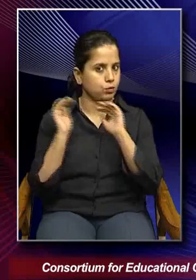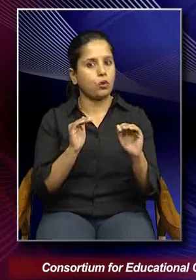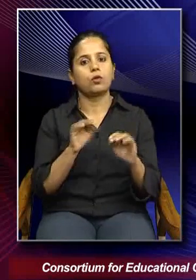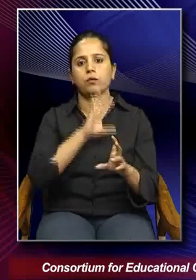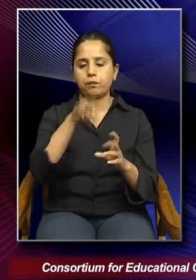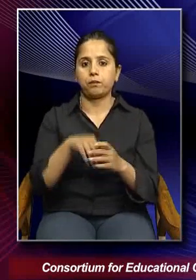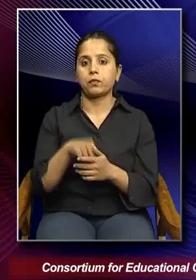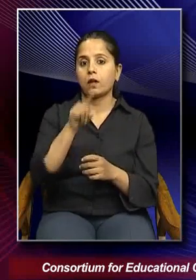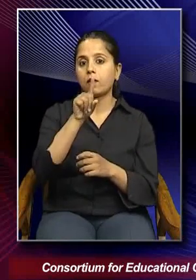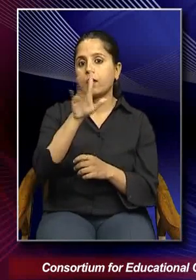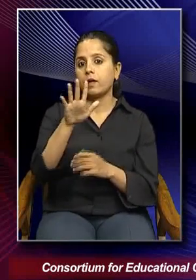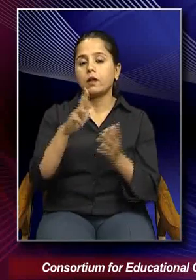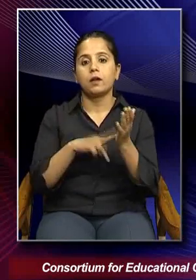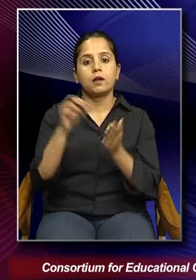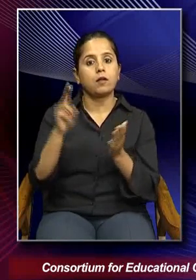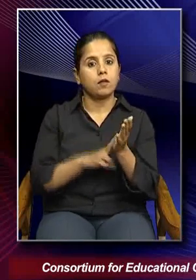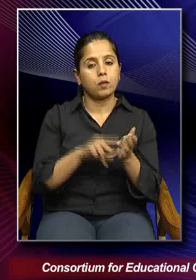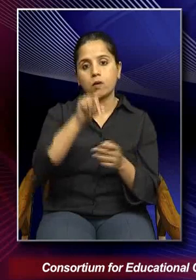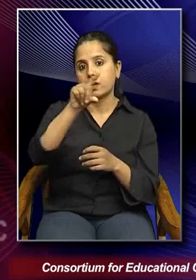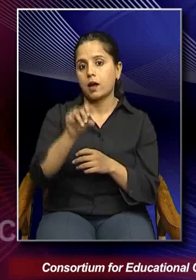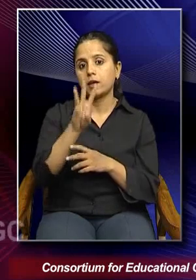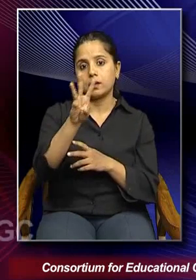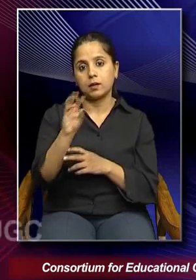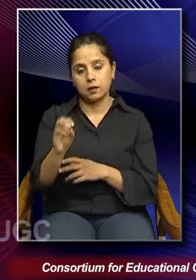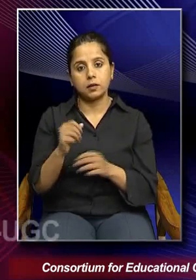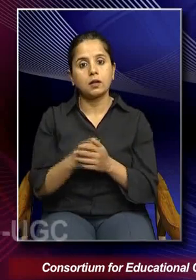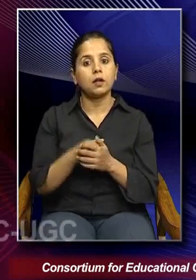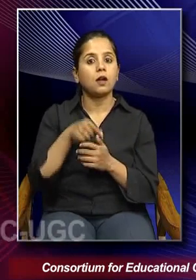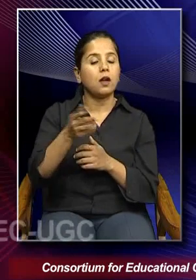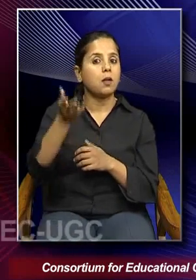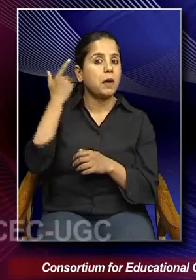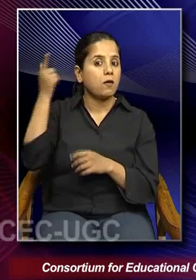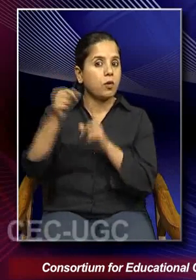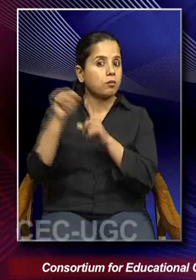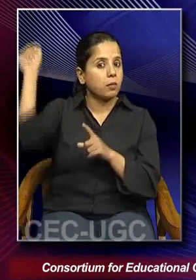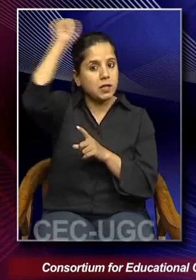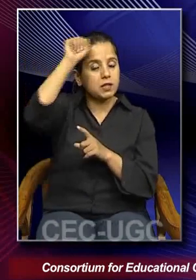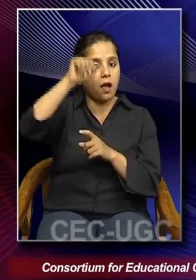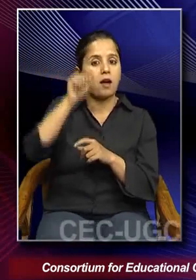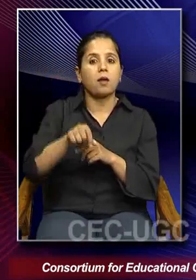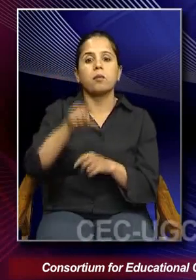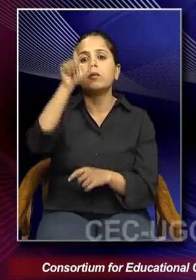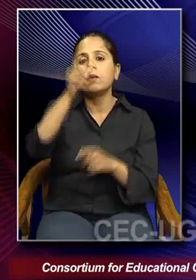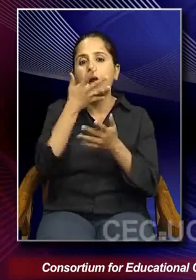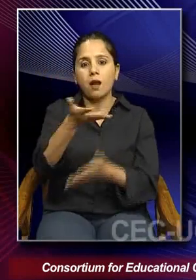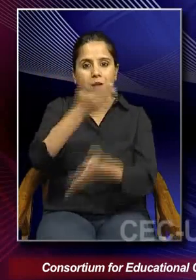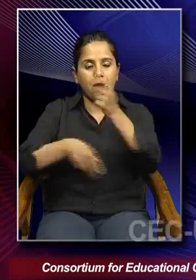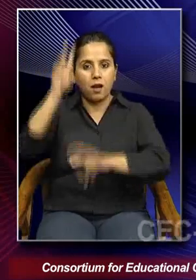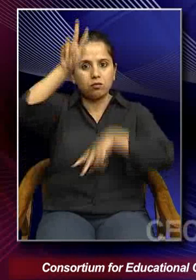15 नवंबर 1930 में जलियांवाला बैग के पास से आगे